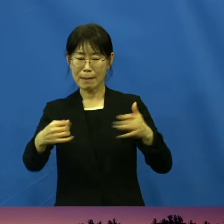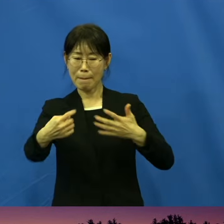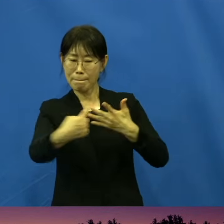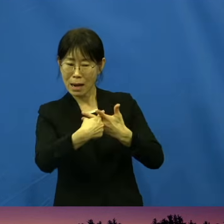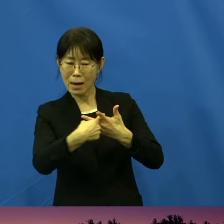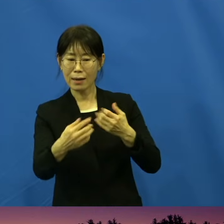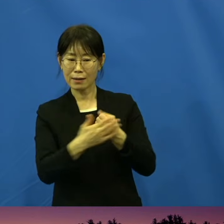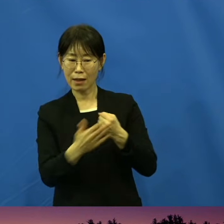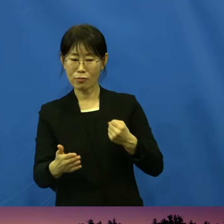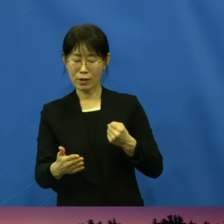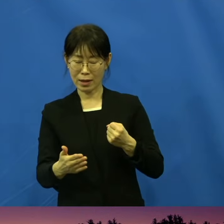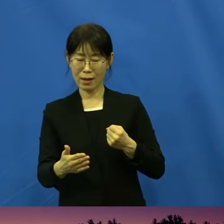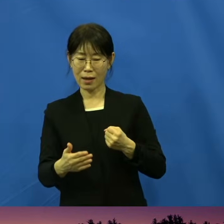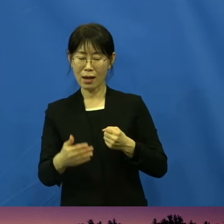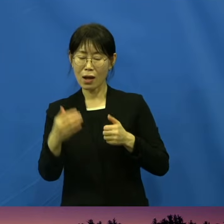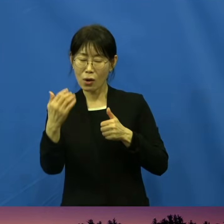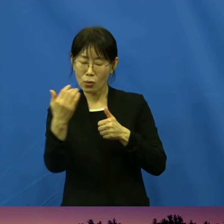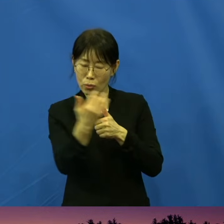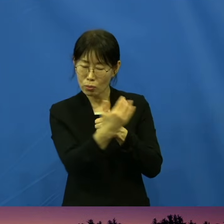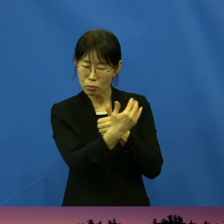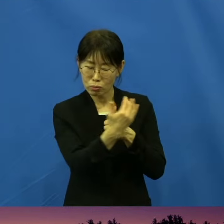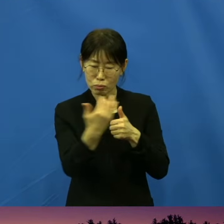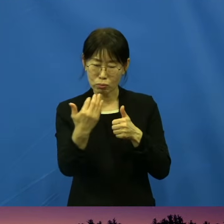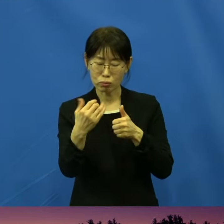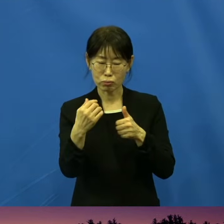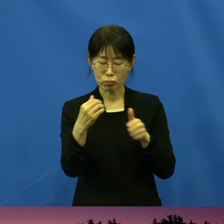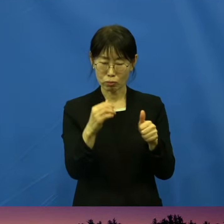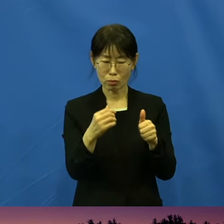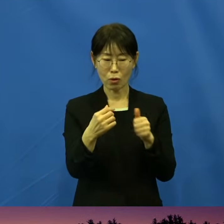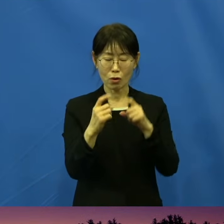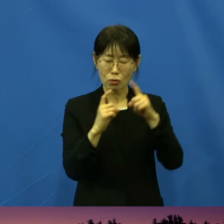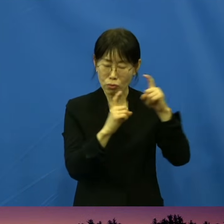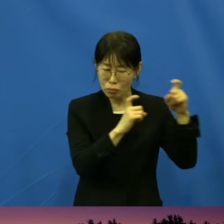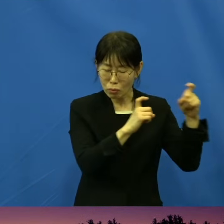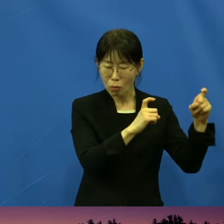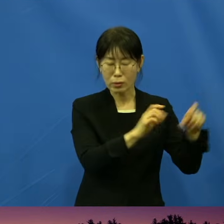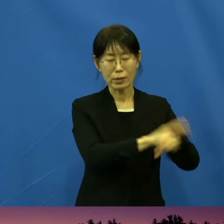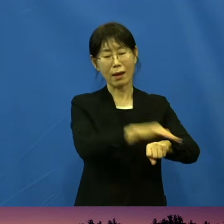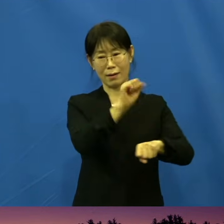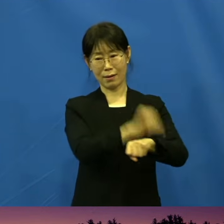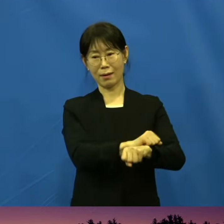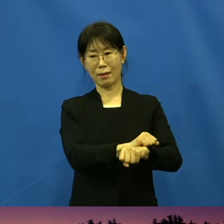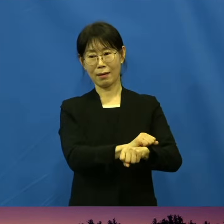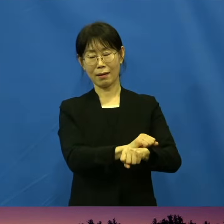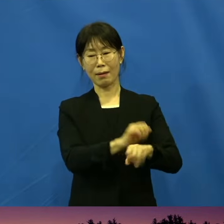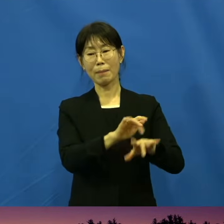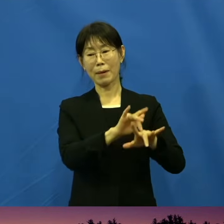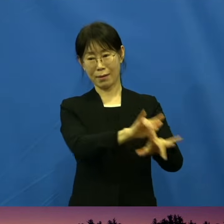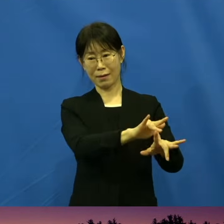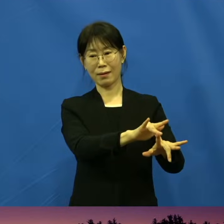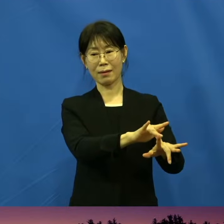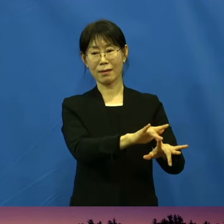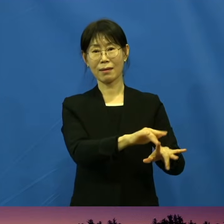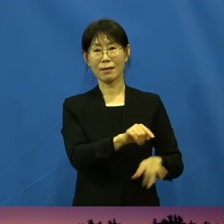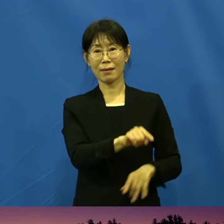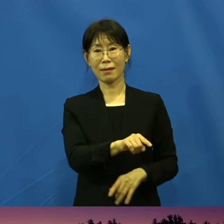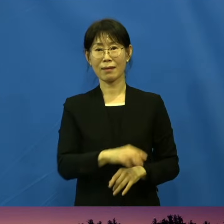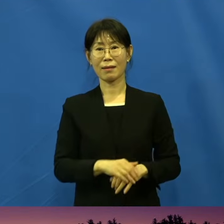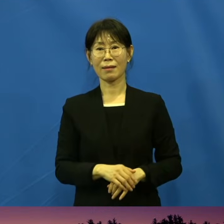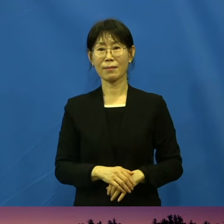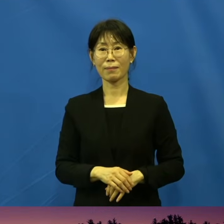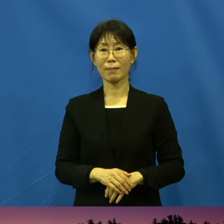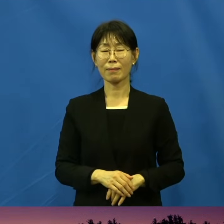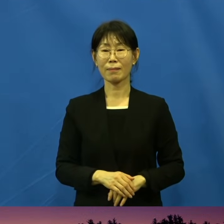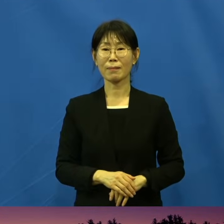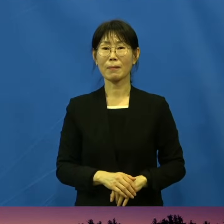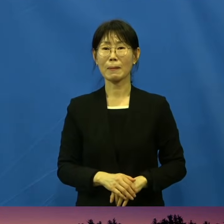우리의 죄성을 이용하는 그런 유혹들입니다. 그러나 여러분, 그리스도는 전혀 다른 삶을